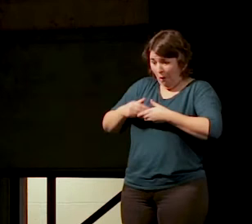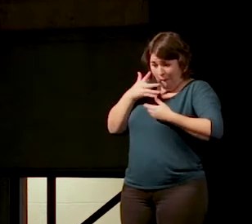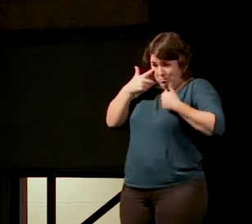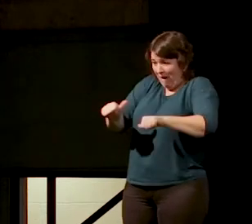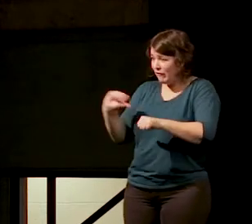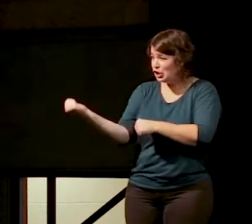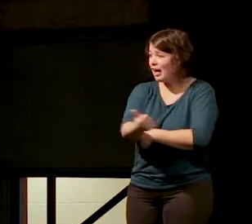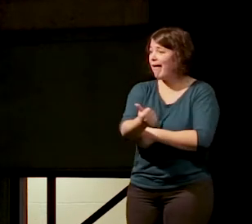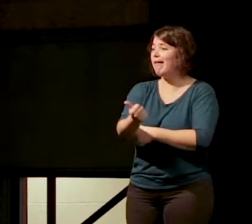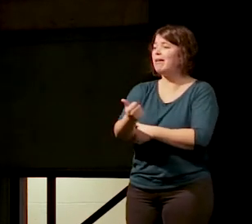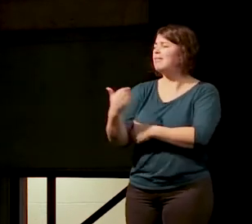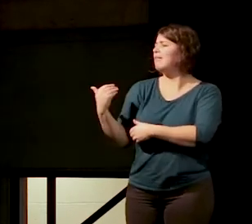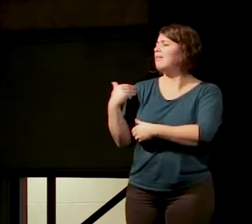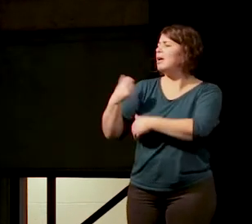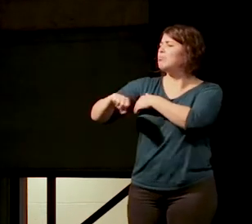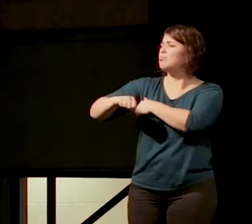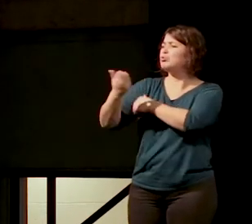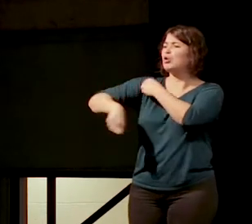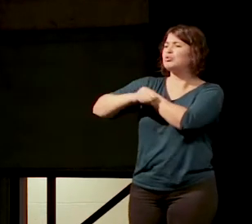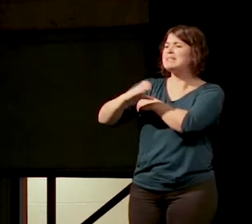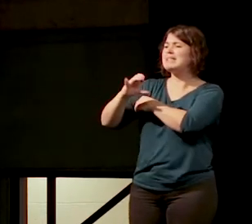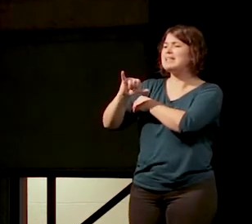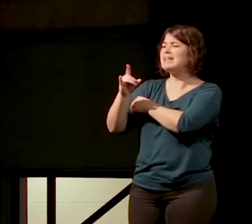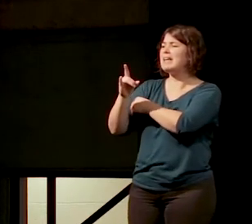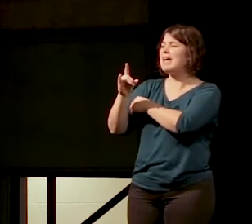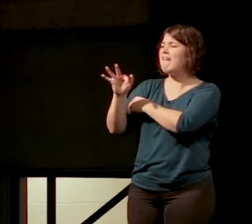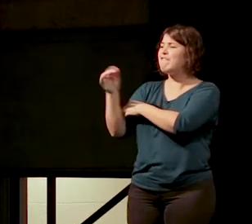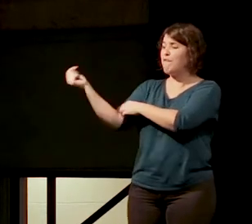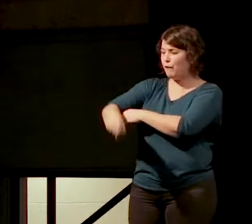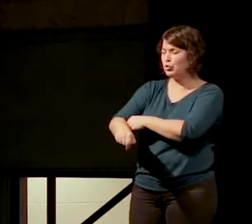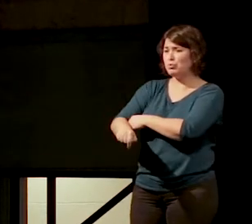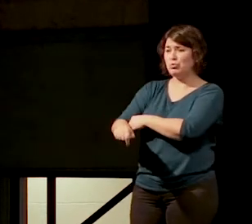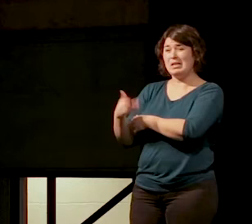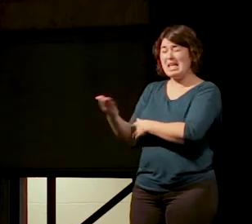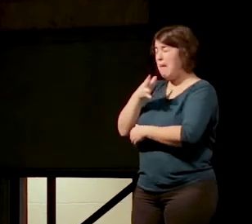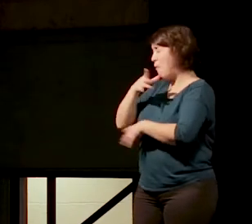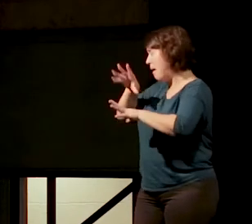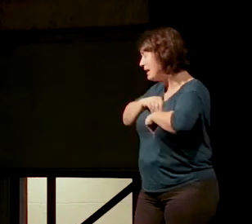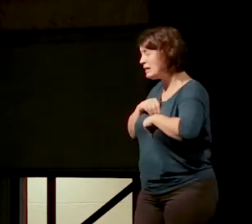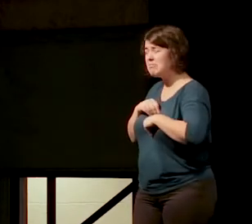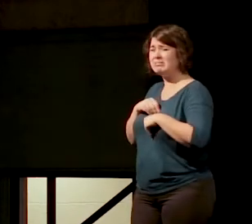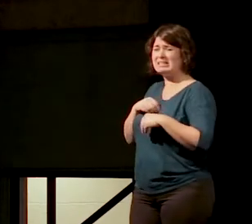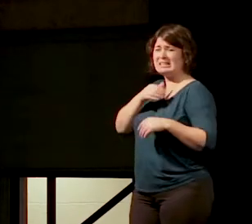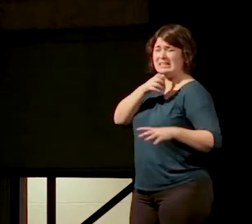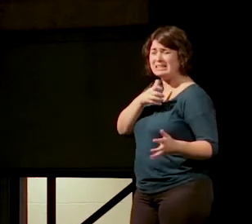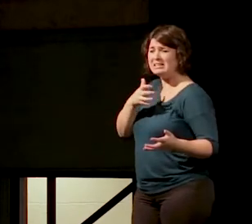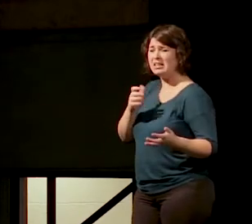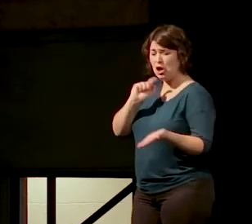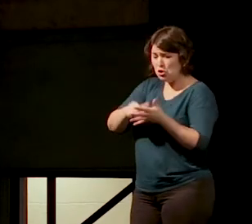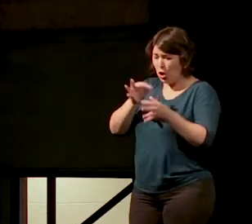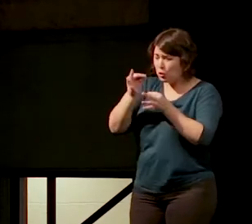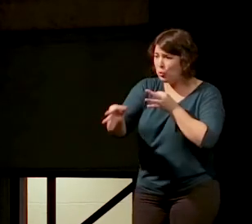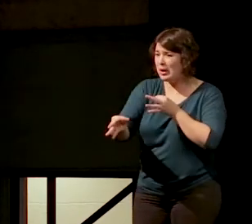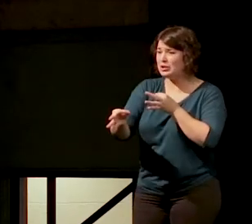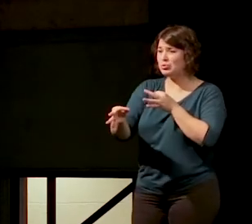yeux. Nous recevions il y a quelques semaines le CIDF. Et c'est inconcevable. C'est insupportable. À Gouesnou,